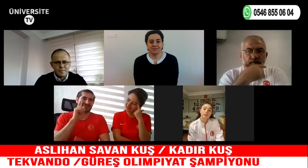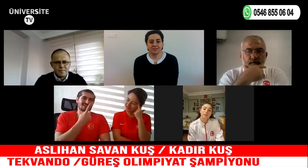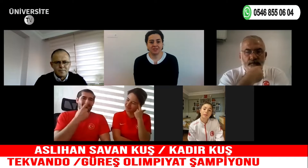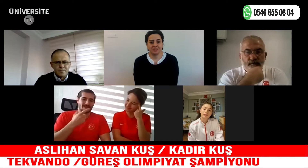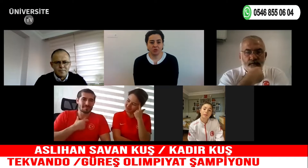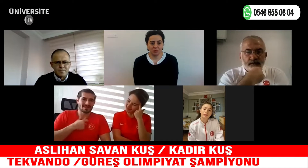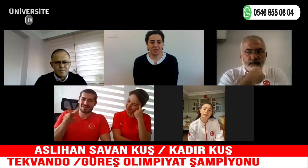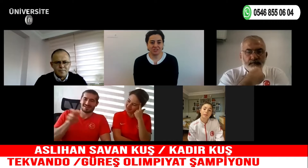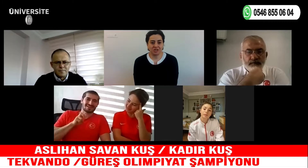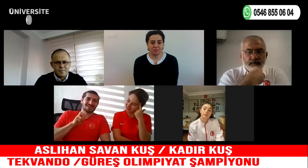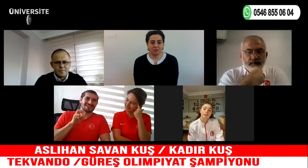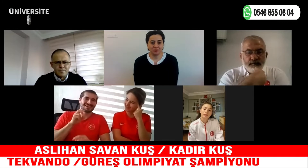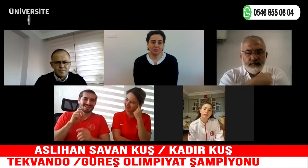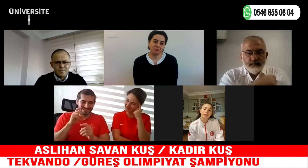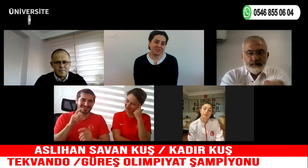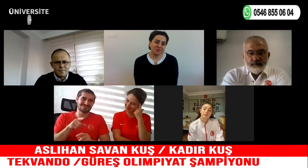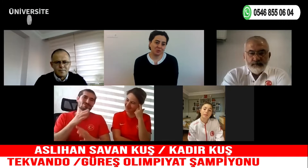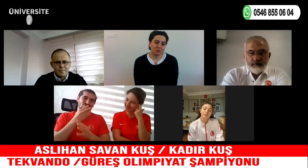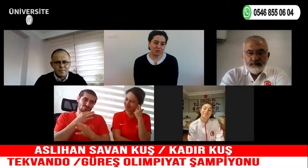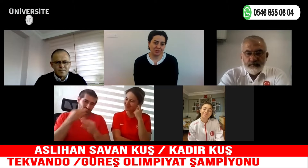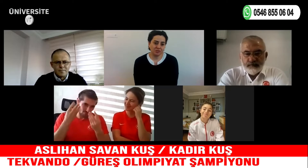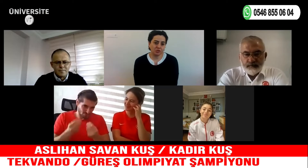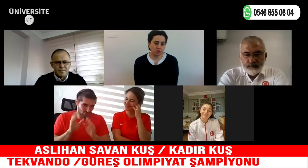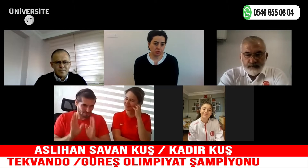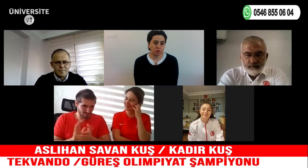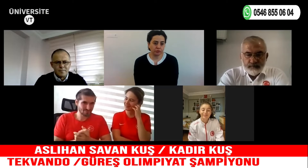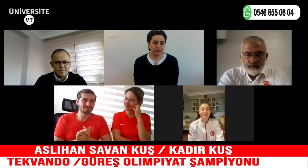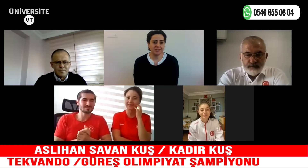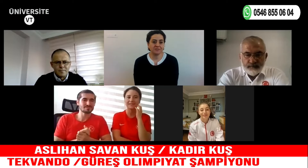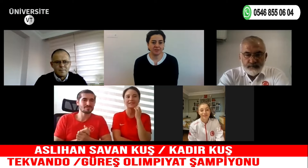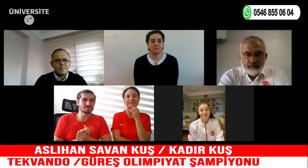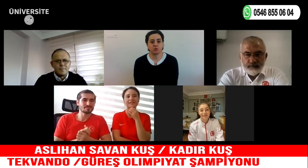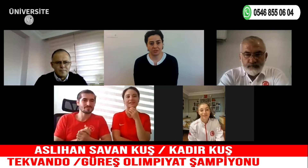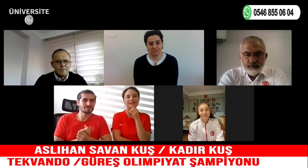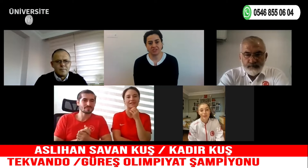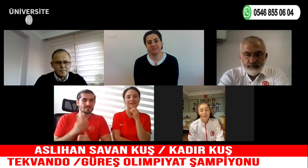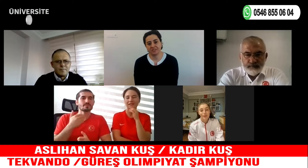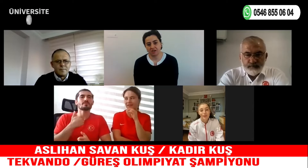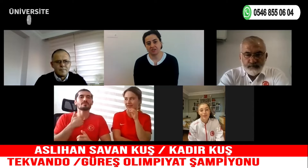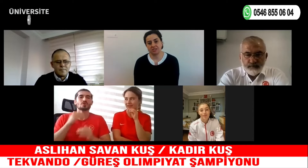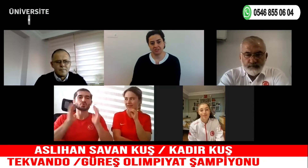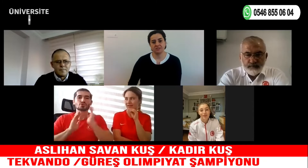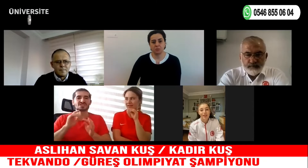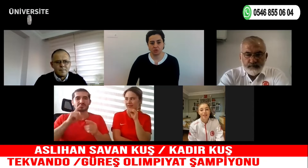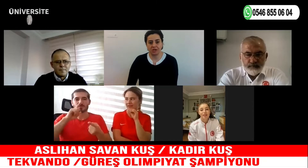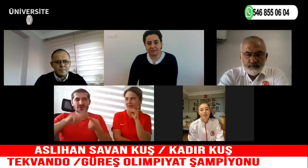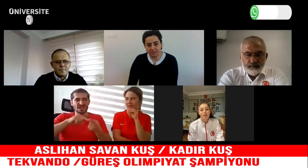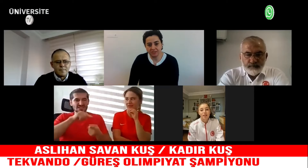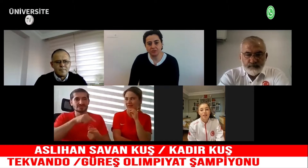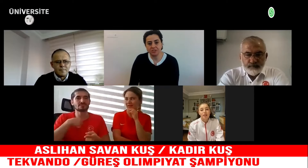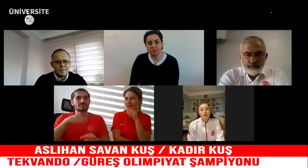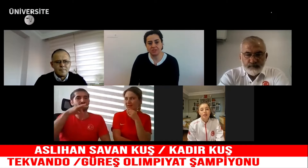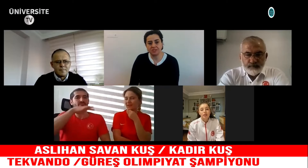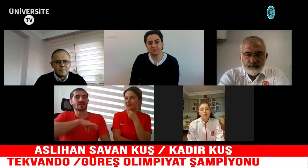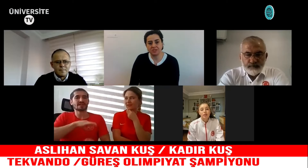İlk kez olimpiyat şampiyonuyum. Bu beni çok mutlu etti. Çünkü çok zor güreş ve çok başarılı ve daha iyi sporcular